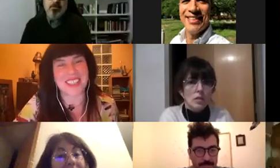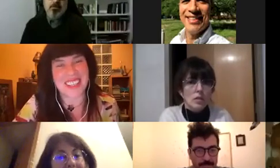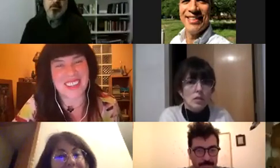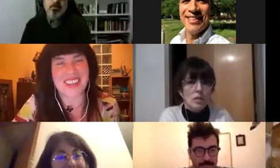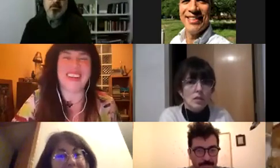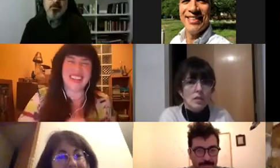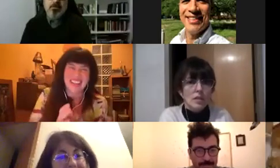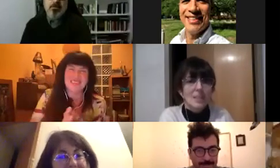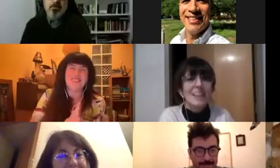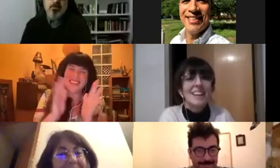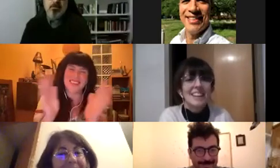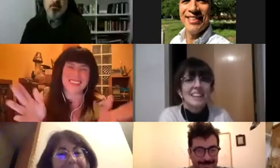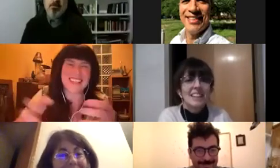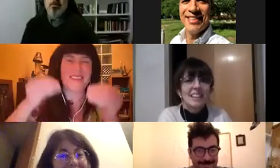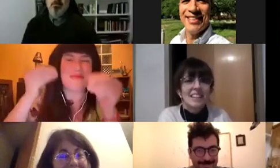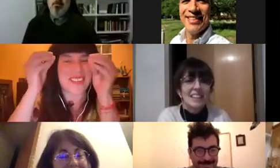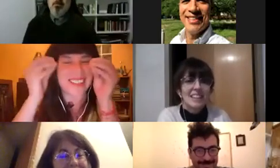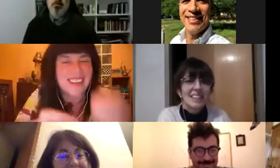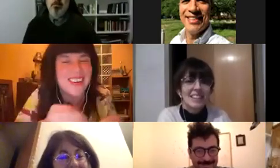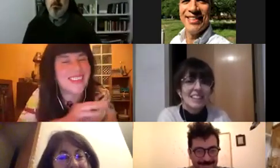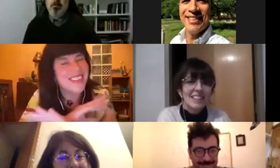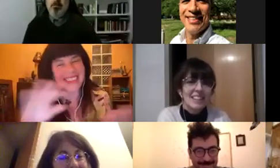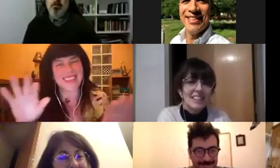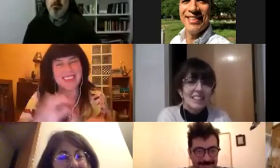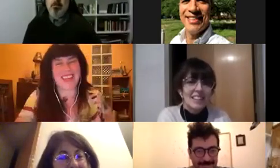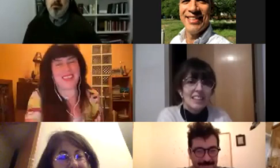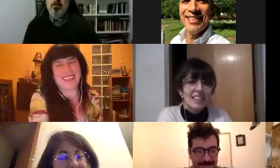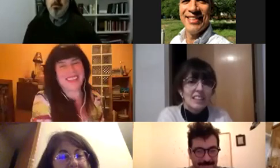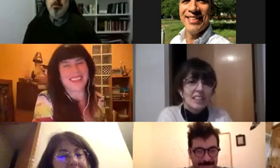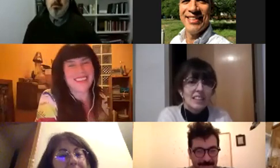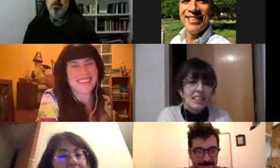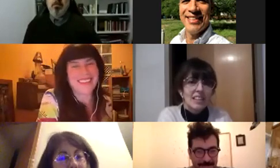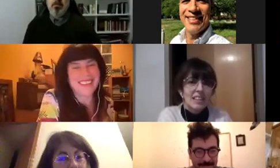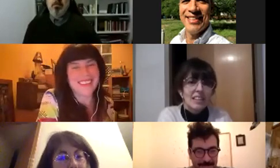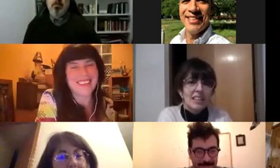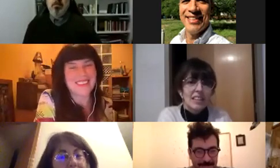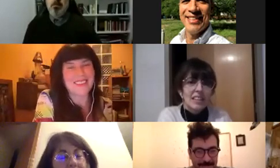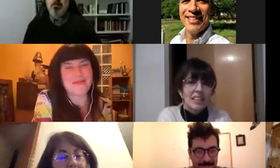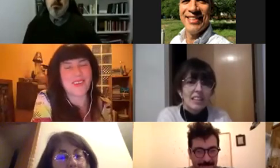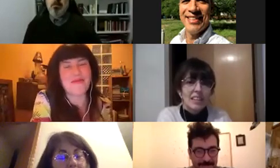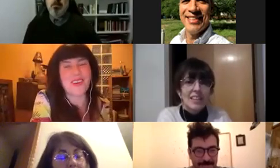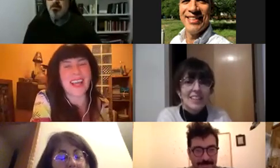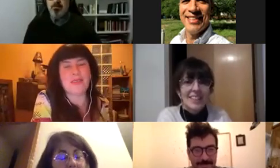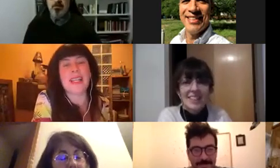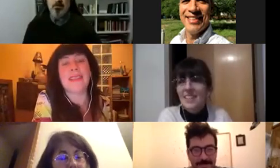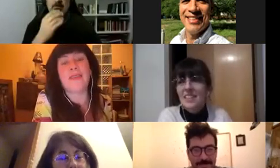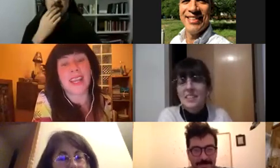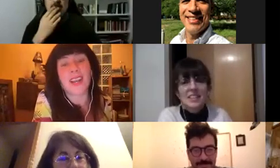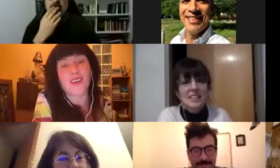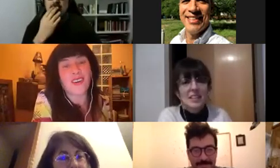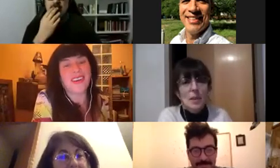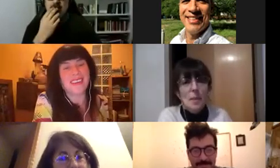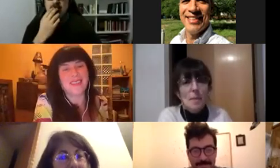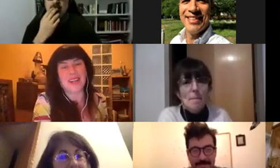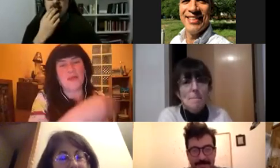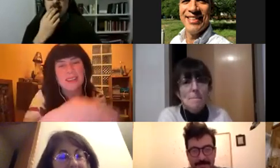que hemos tenido. No, hay muchas cosas interesantes, pero eso ha sido totalmente muy como, alucinante